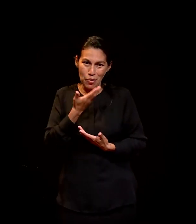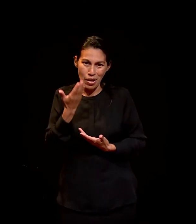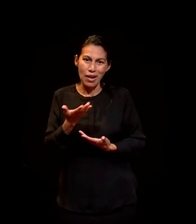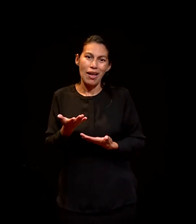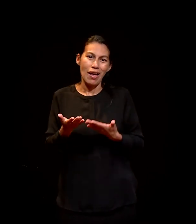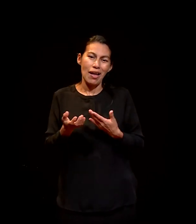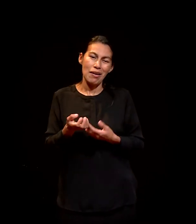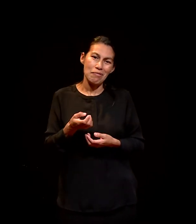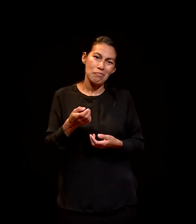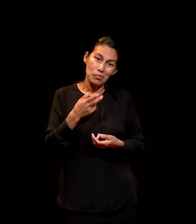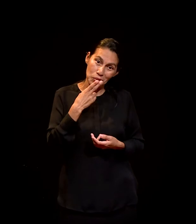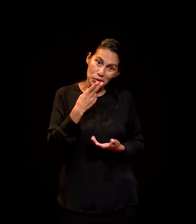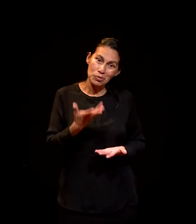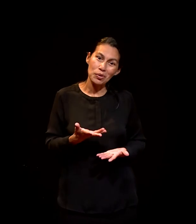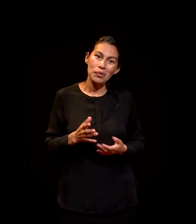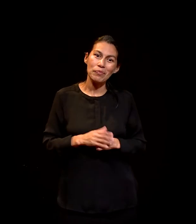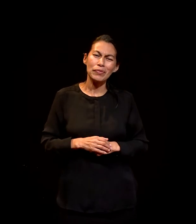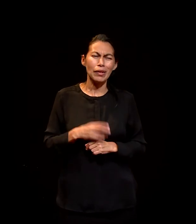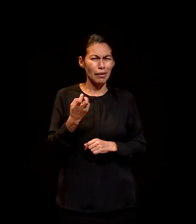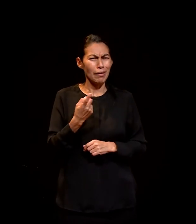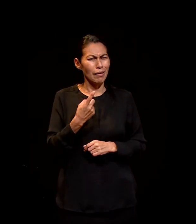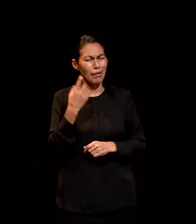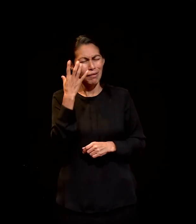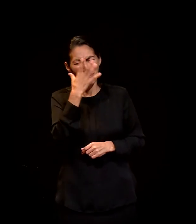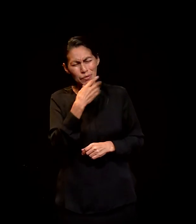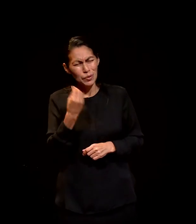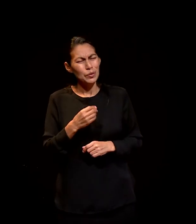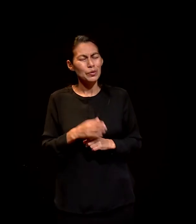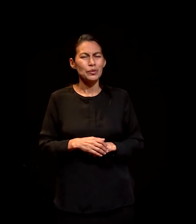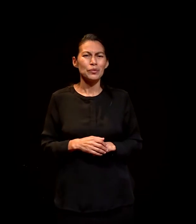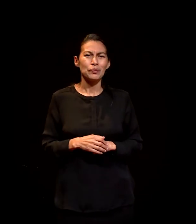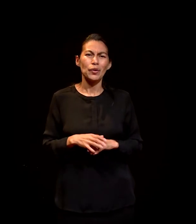2 mientras estabas platicando